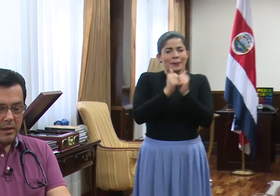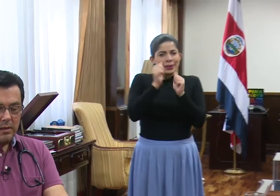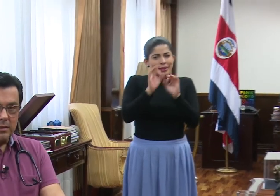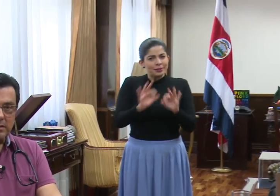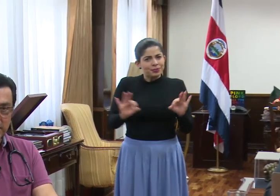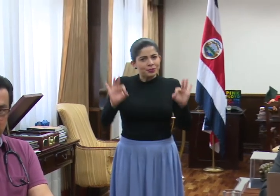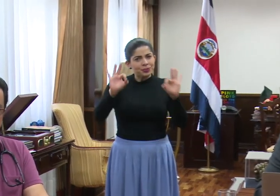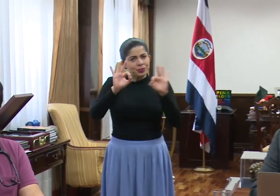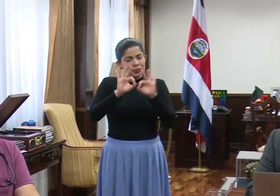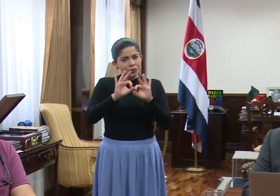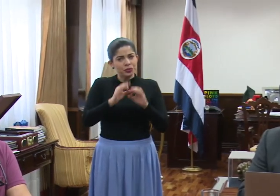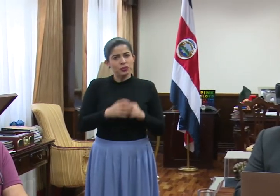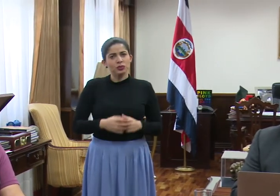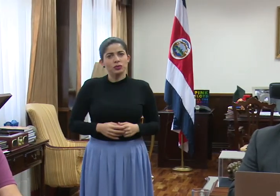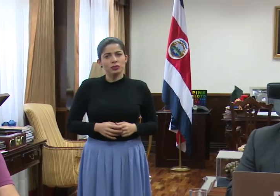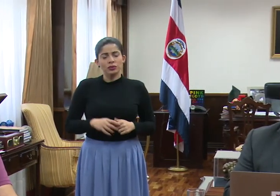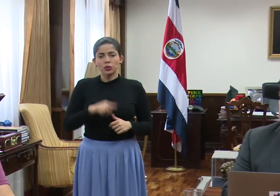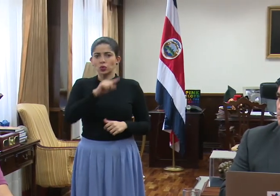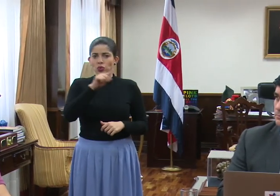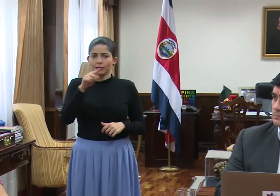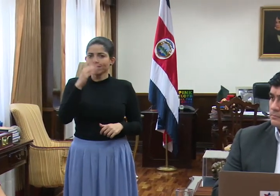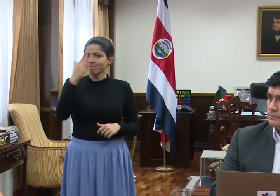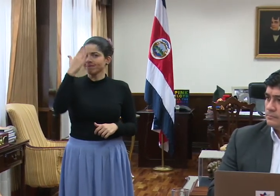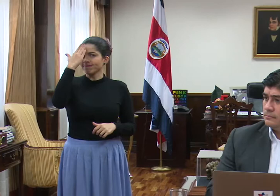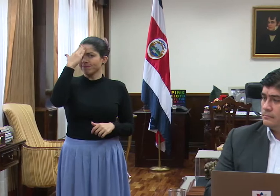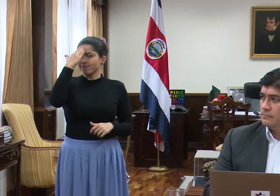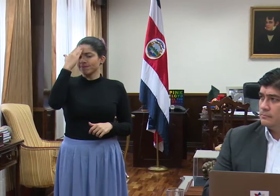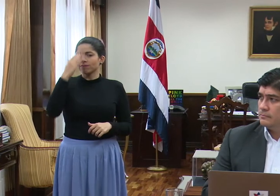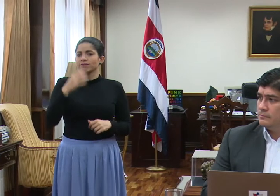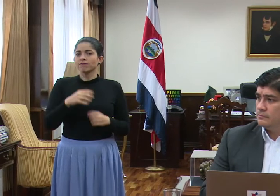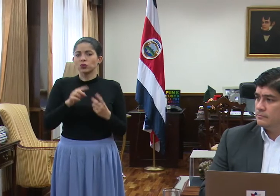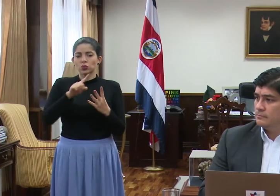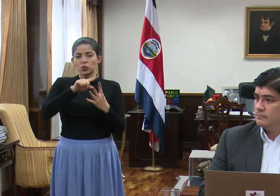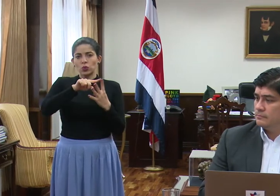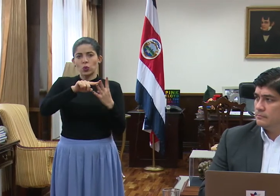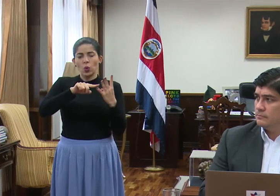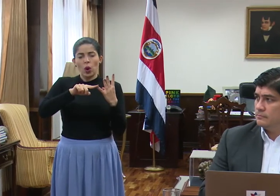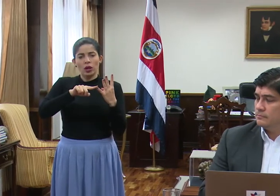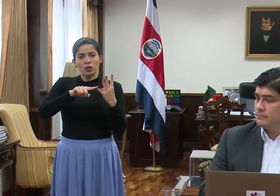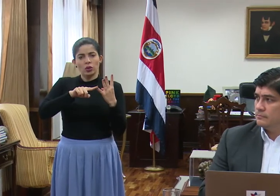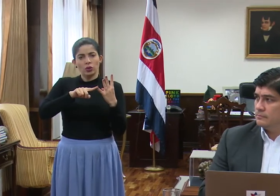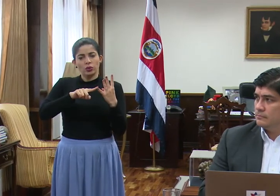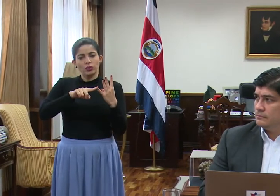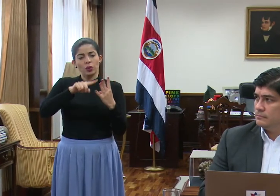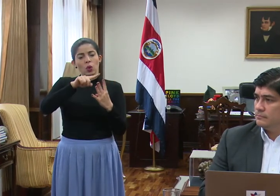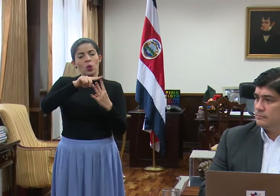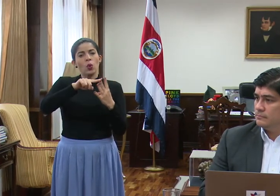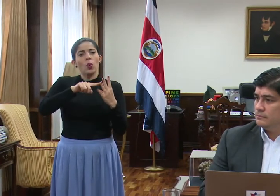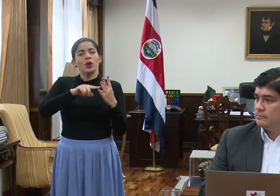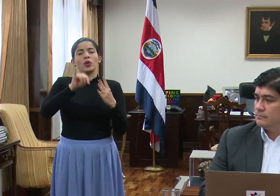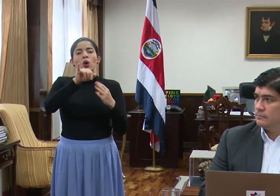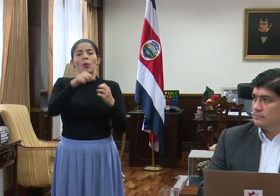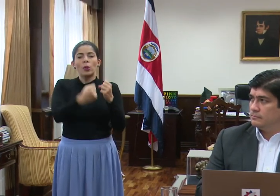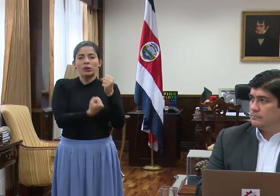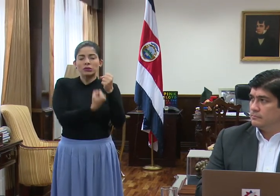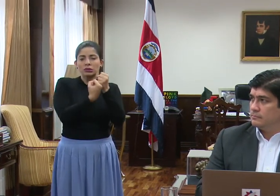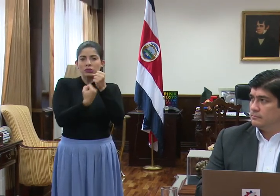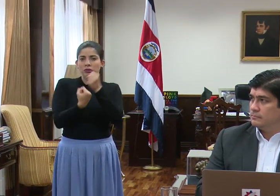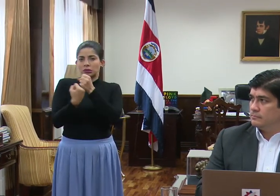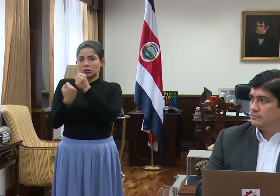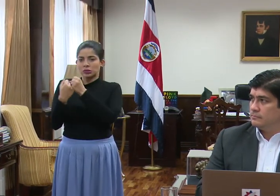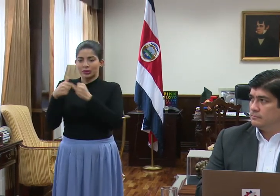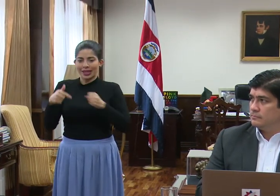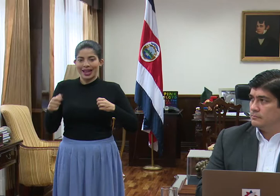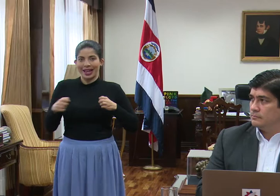tener muy presente los cuatro ejes, las cuatro columnas de esta